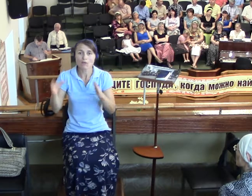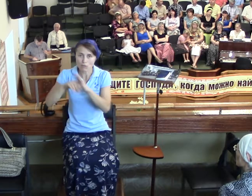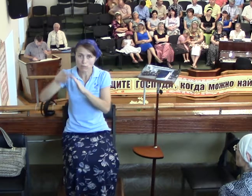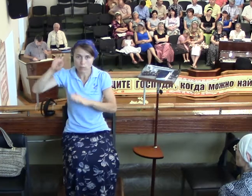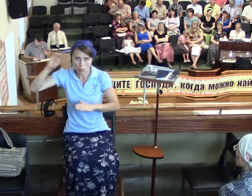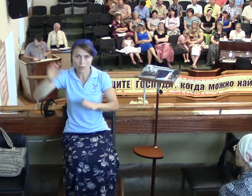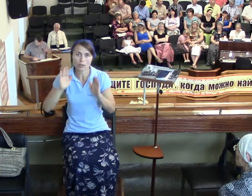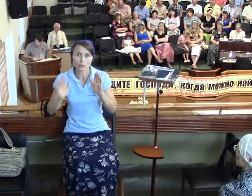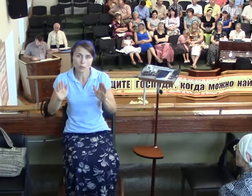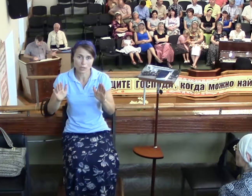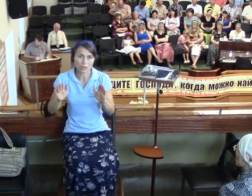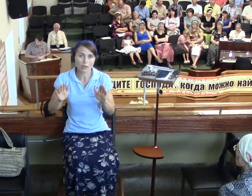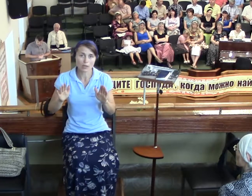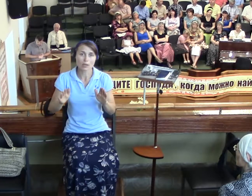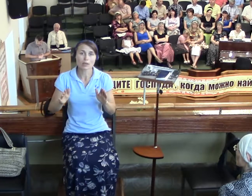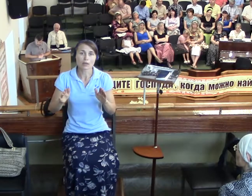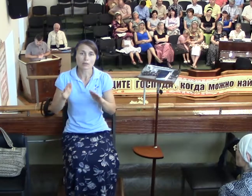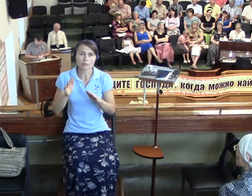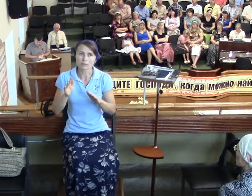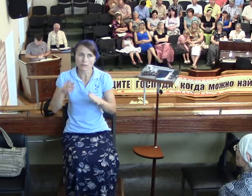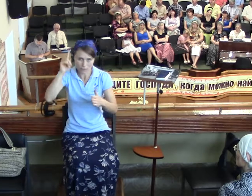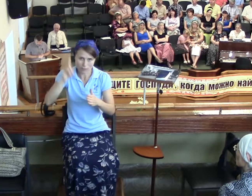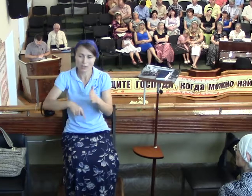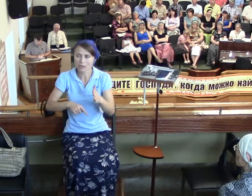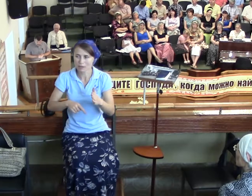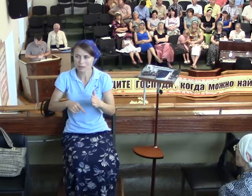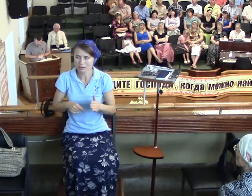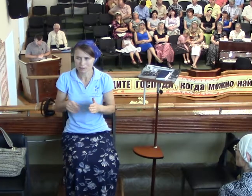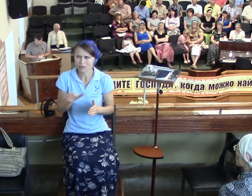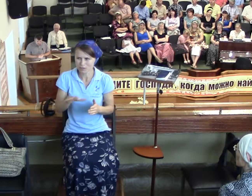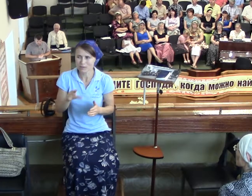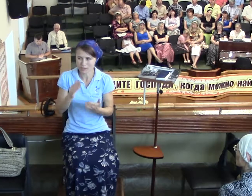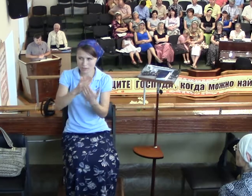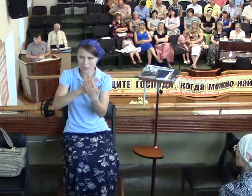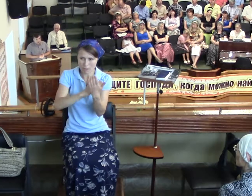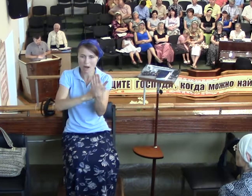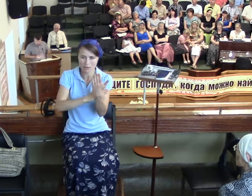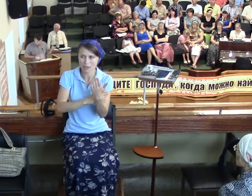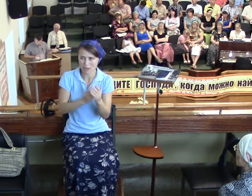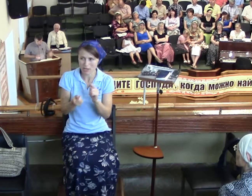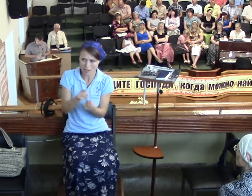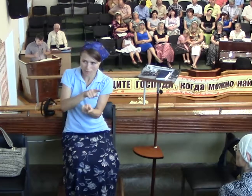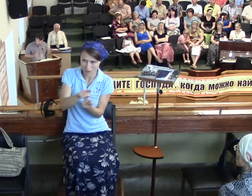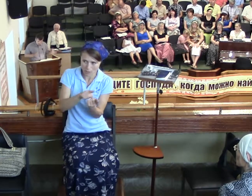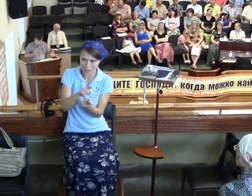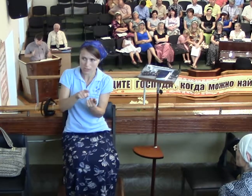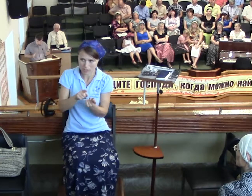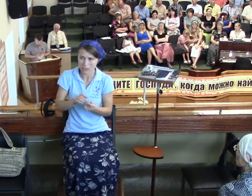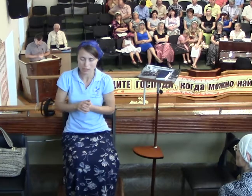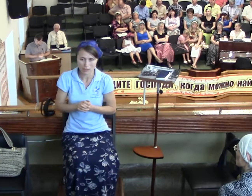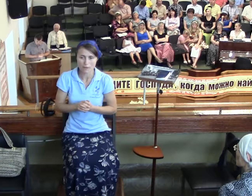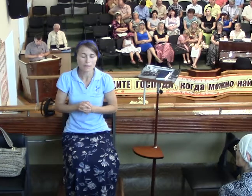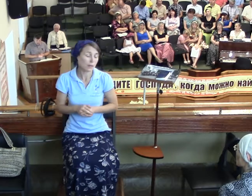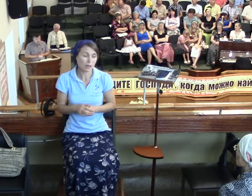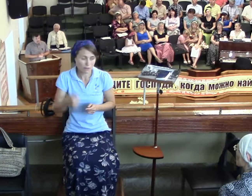Боге мы имеем все для, вот, все для нашей с вами жизни. И интересно, вы знаете, в одном из дословных переводов, я когда смотрел разные